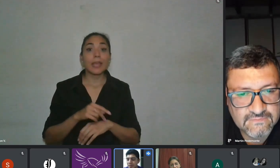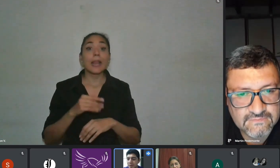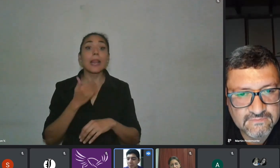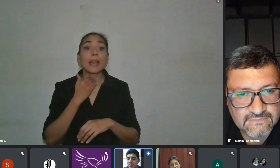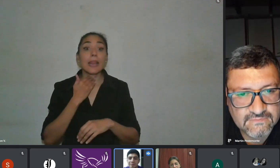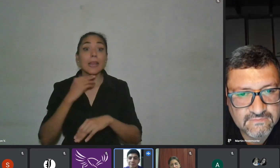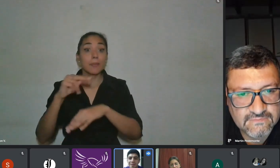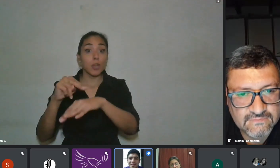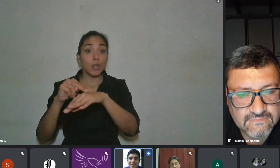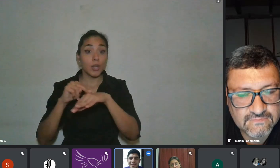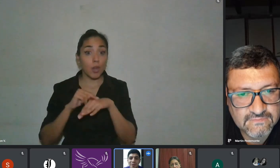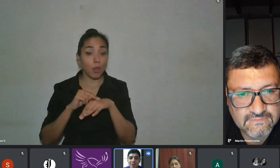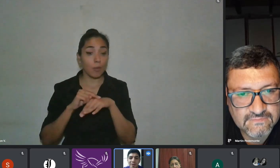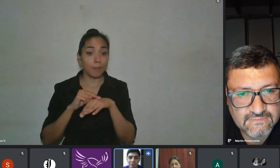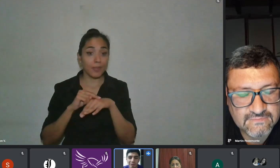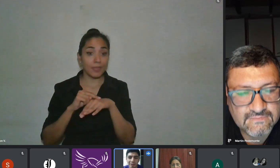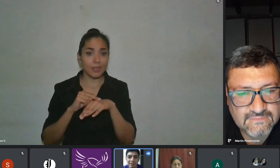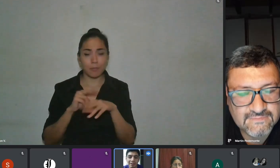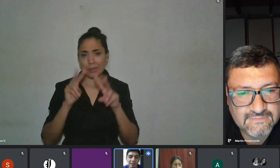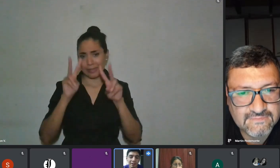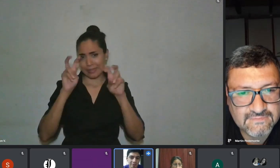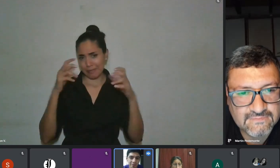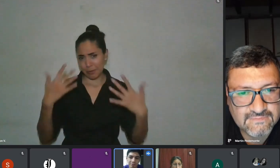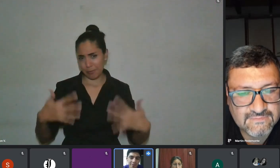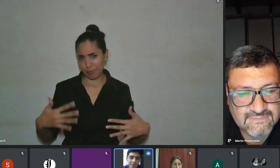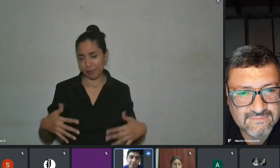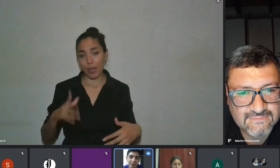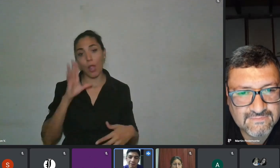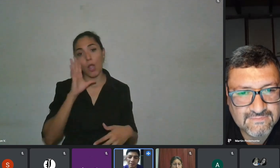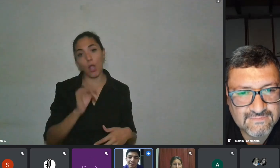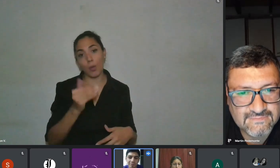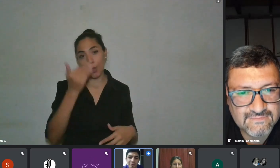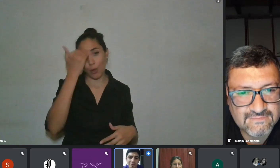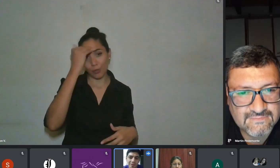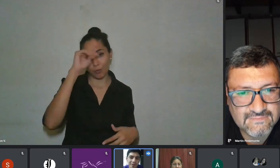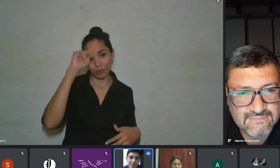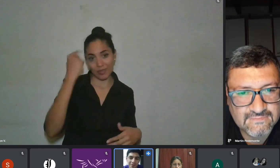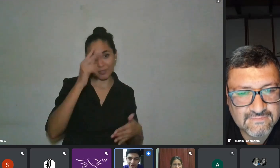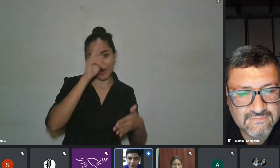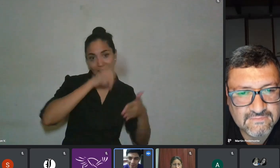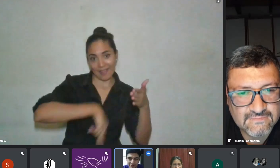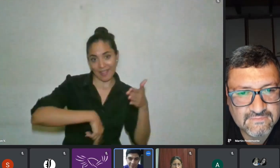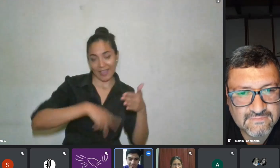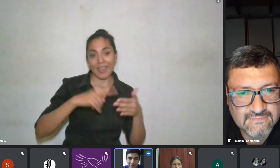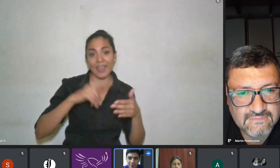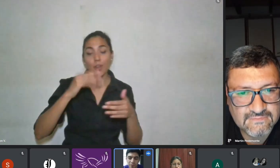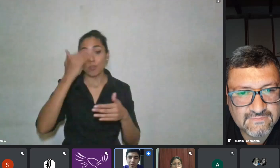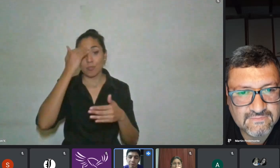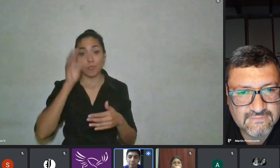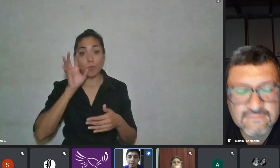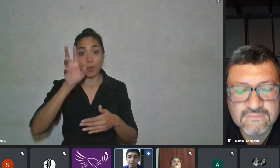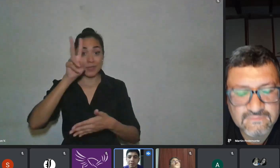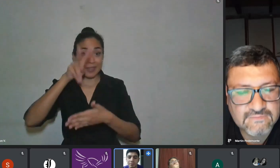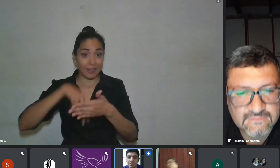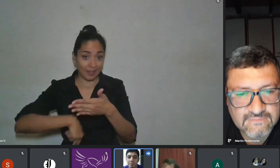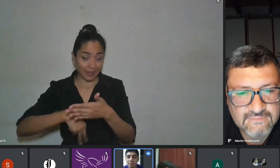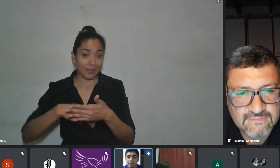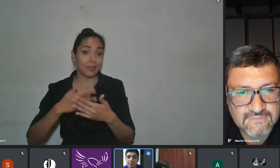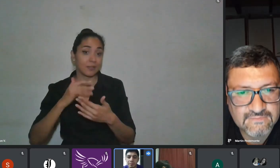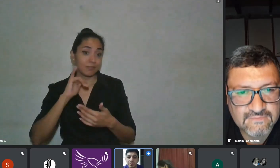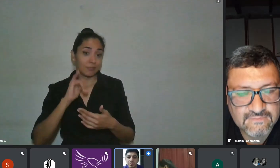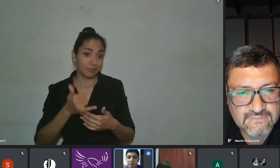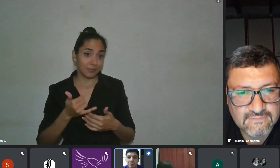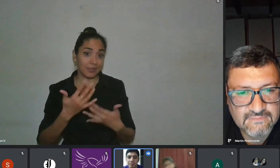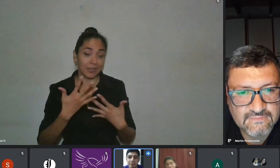todo el tema de que hablamos? O sea, obvio que como tarea leer la Constitución Nacional y la provincial, creo que es una. Vamos a ver si la